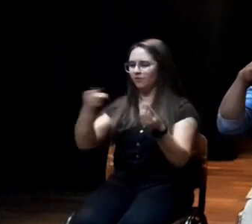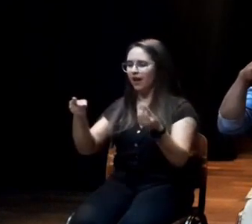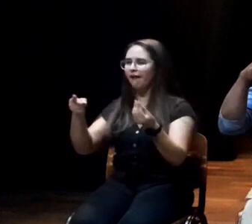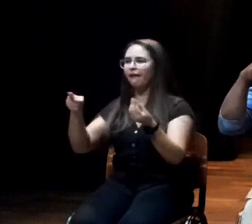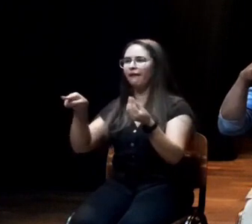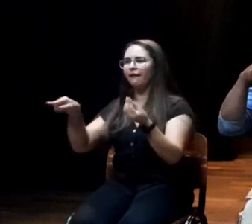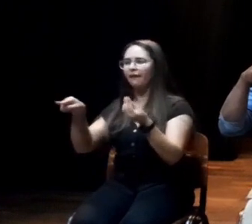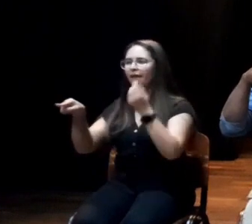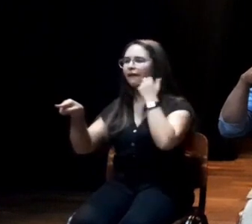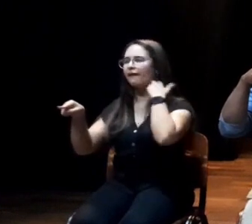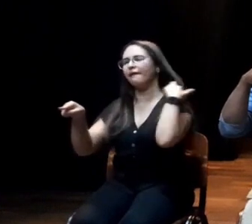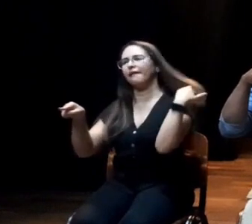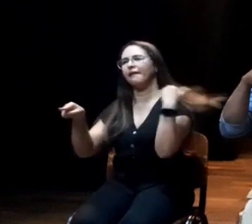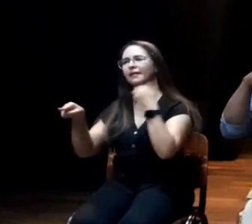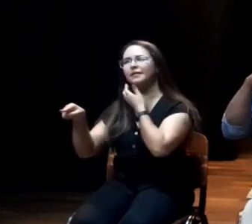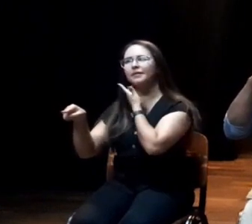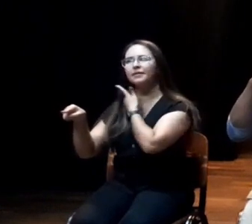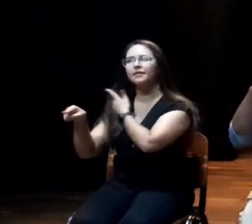tradução...